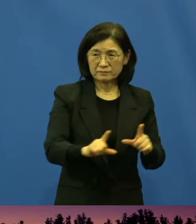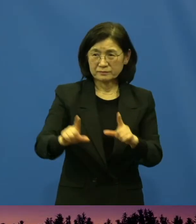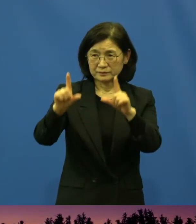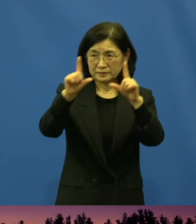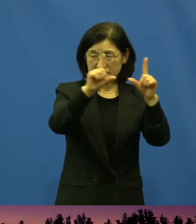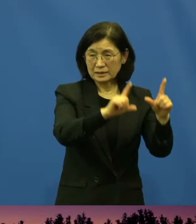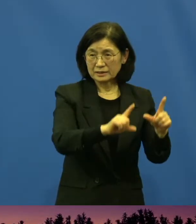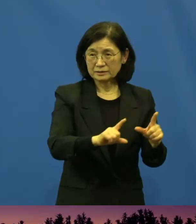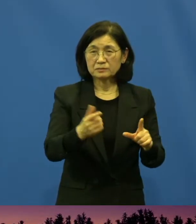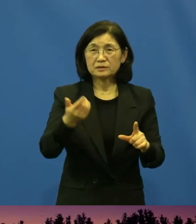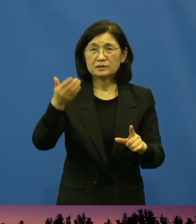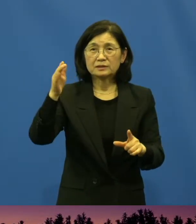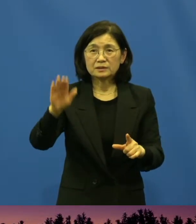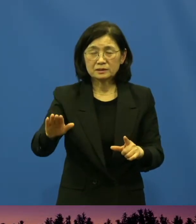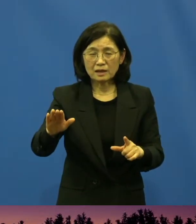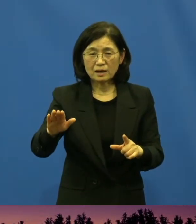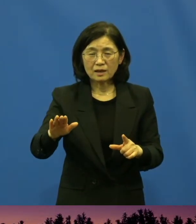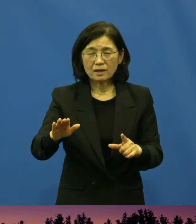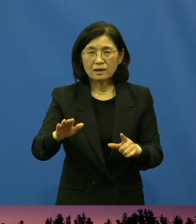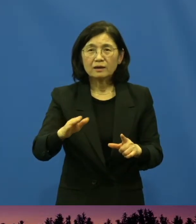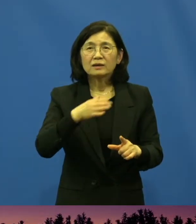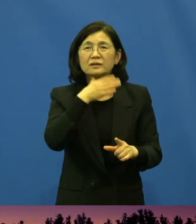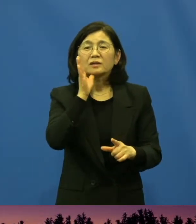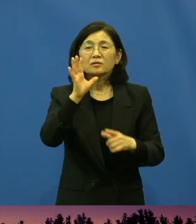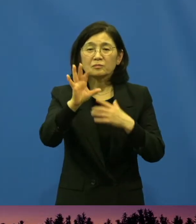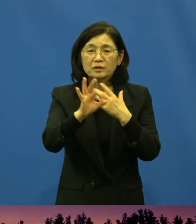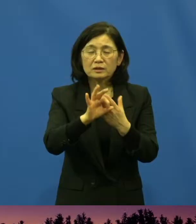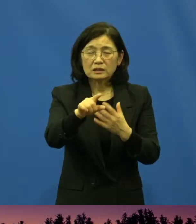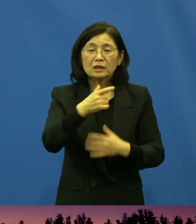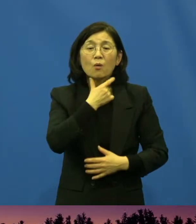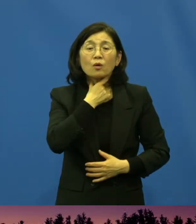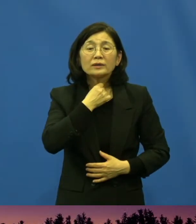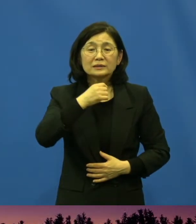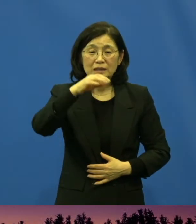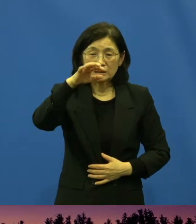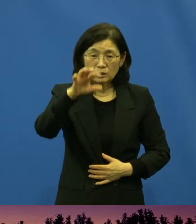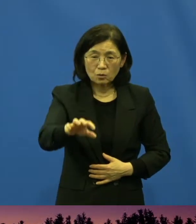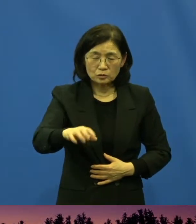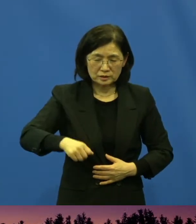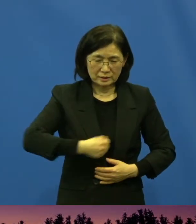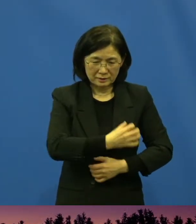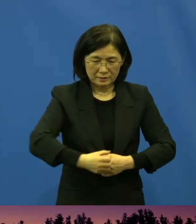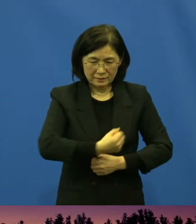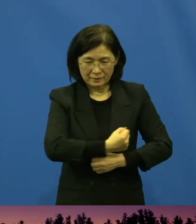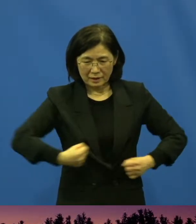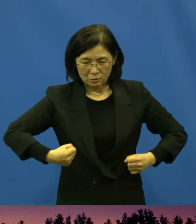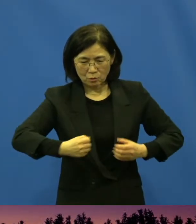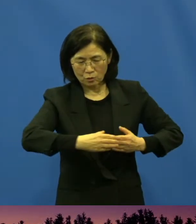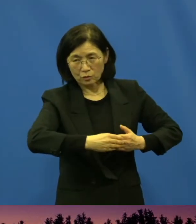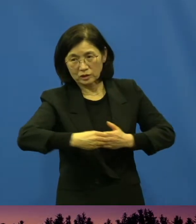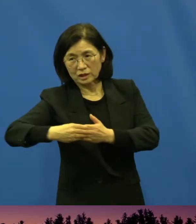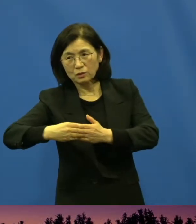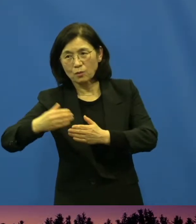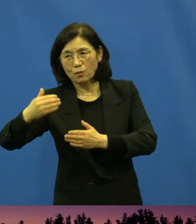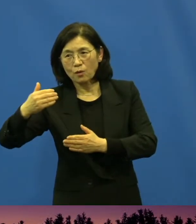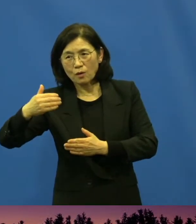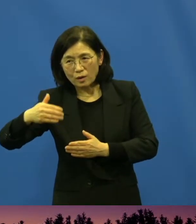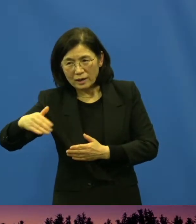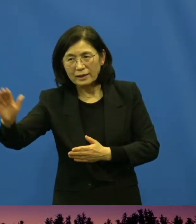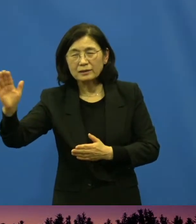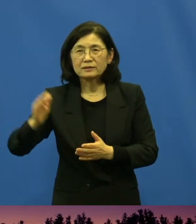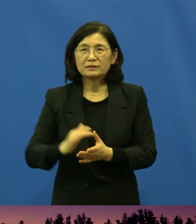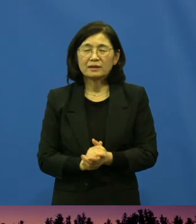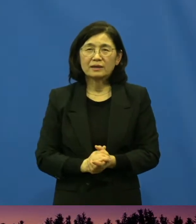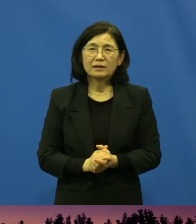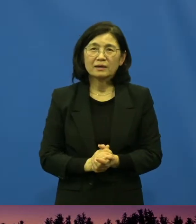띠띠우고 너가 원하지 않는 곳으로 데려갈 것이다. 이제 너가 아닌 다른 힘이 너를 이끌고